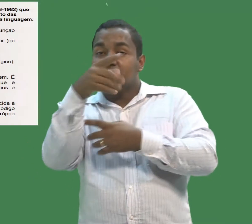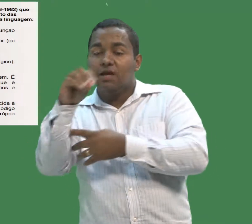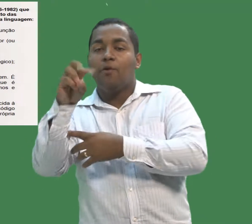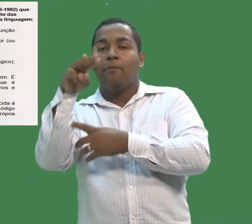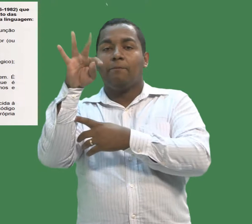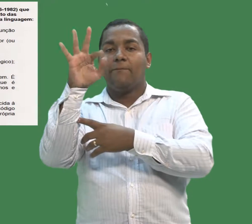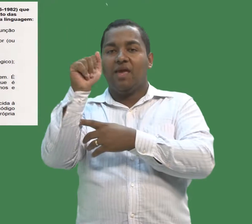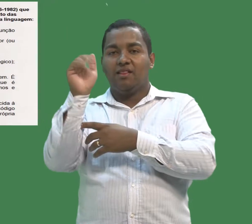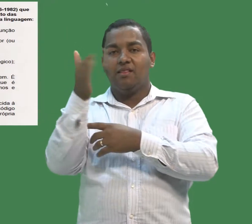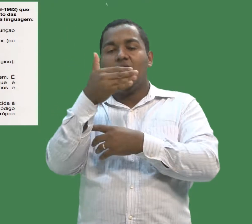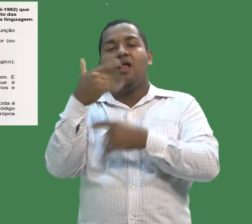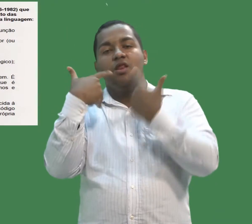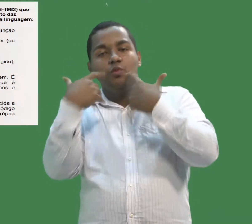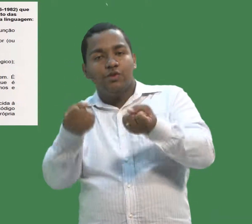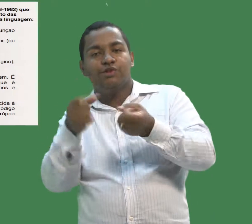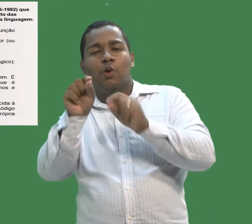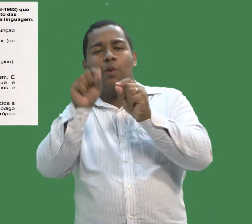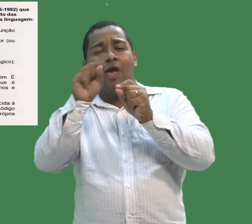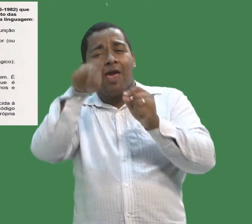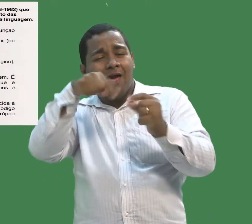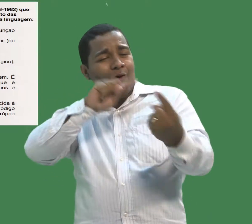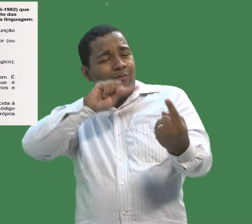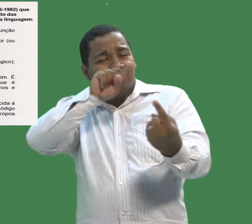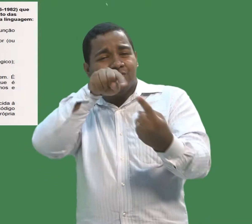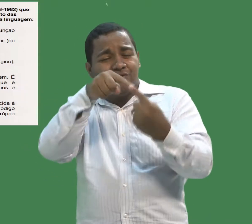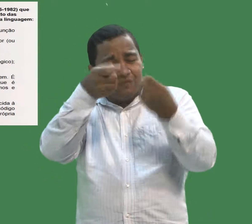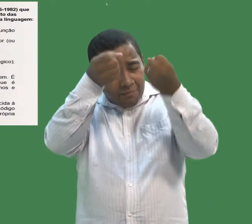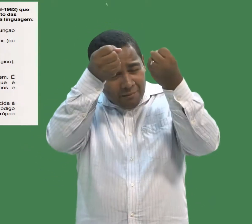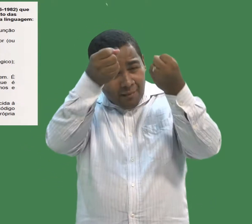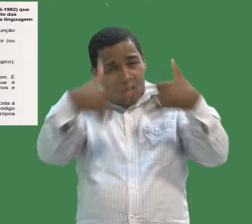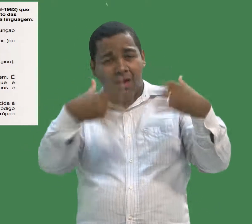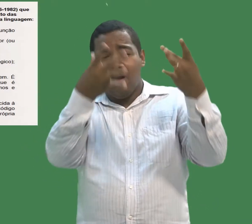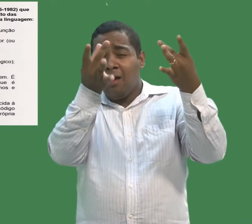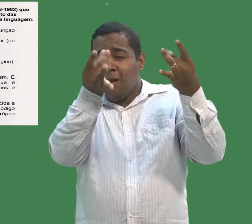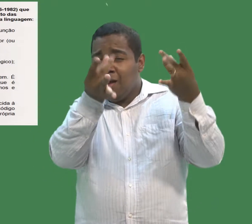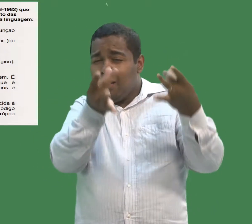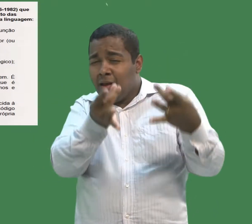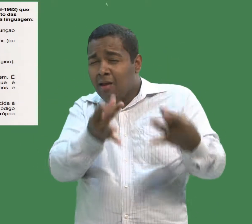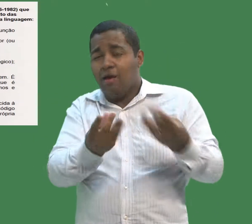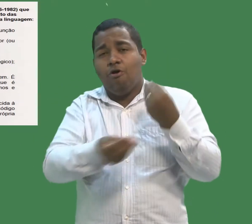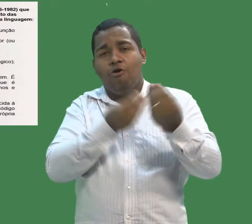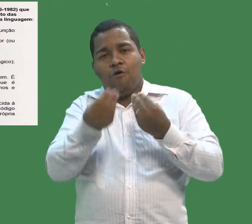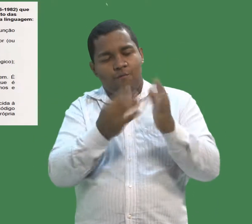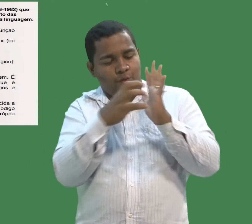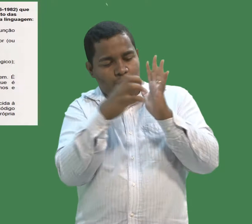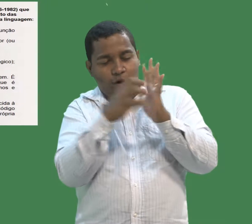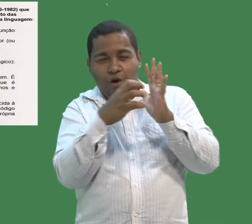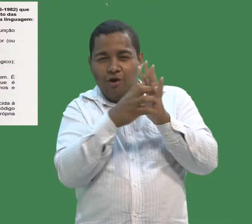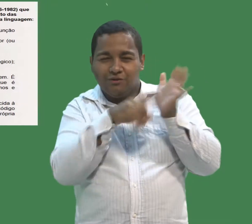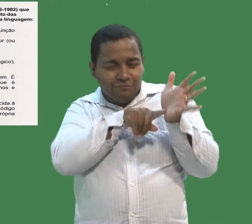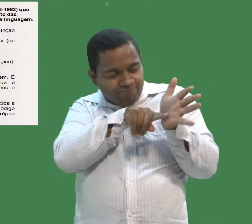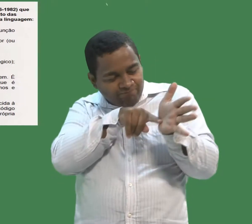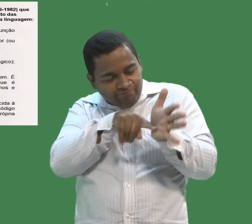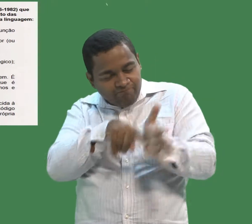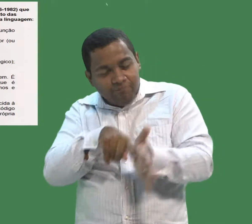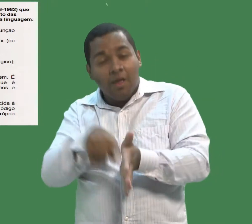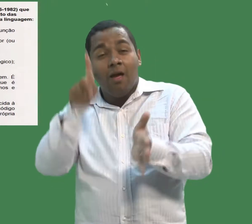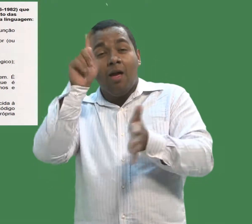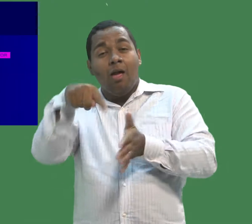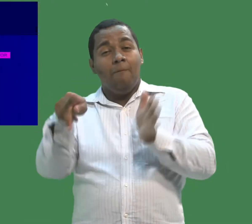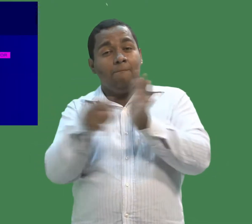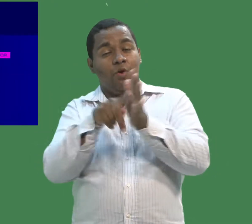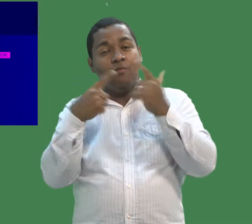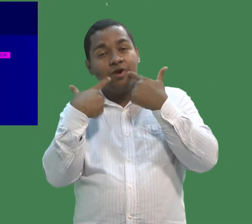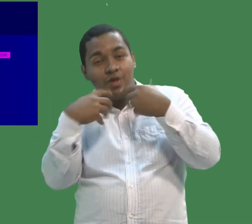de explicar ou precisar o código utilizado pelo destinador. É a linguagem que fala da própria linguagem.